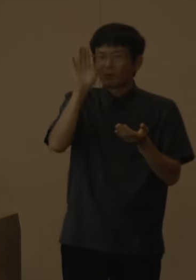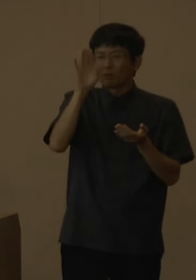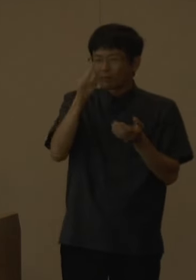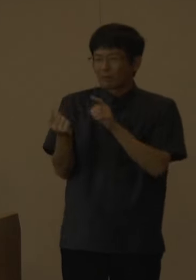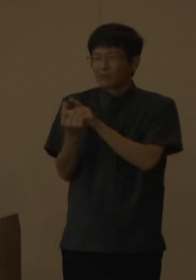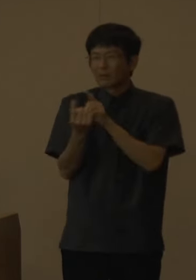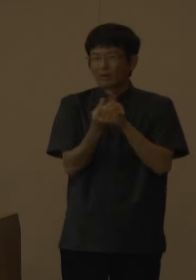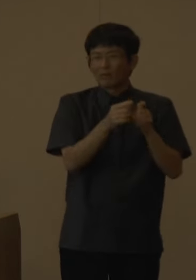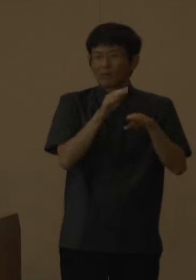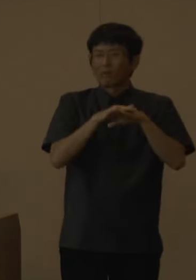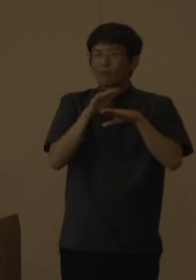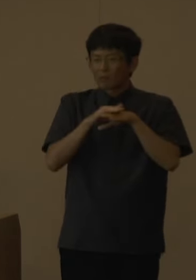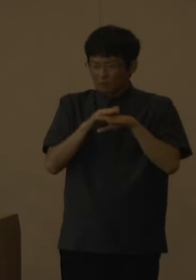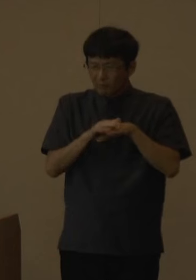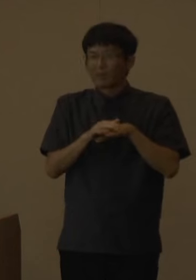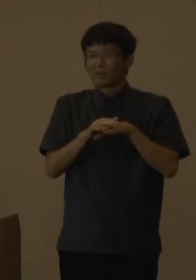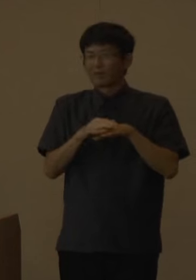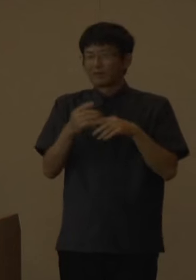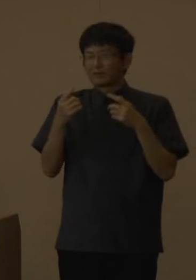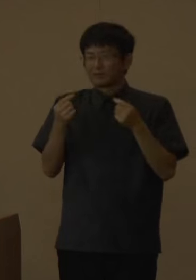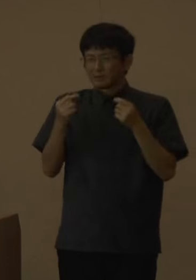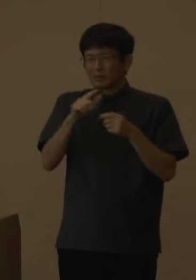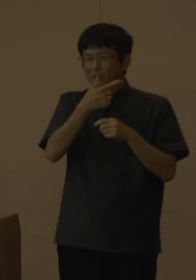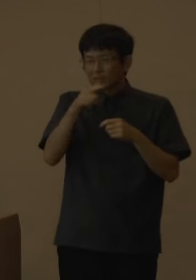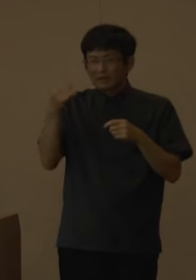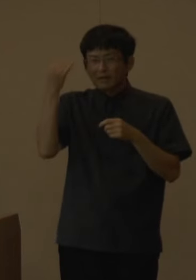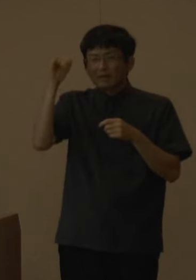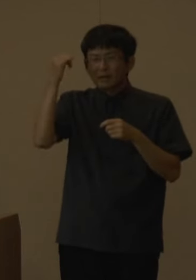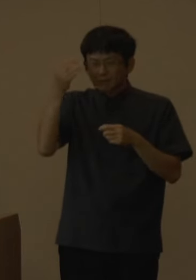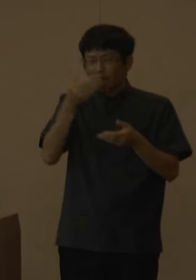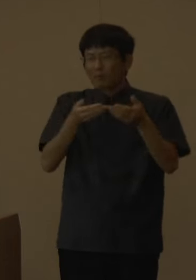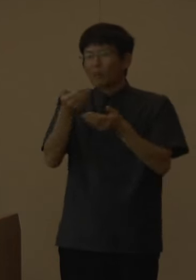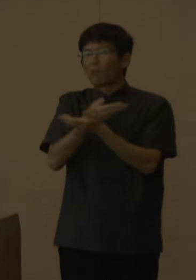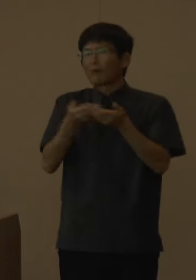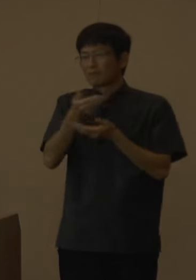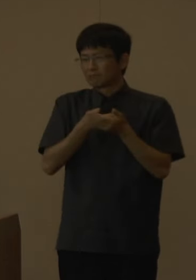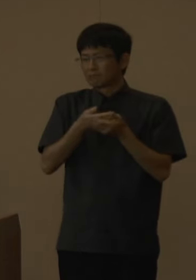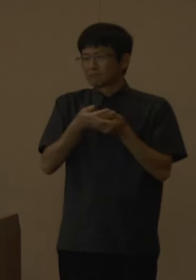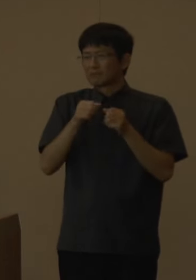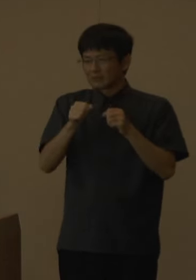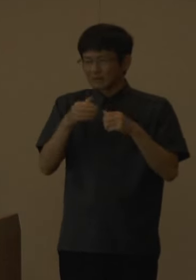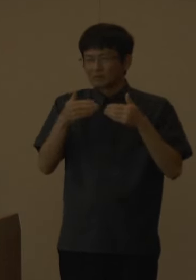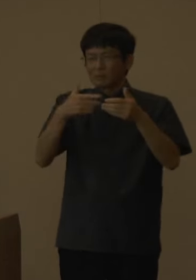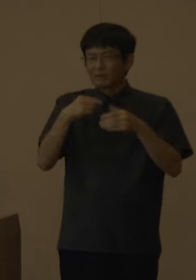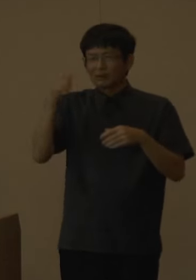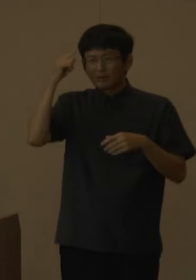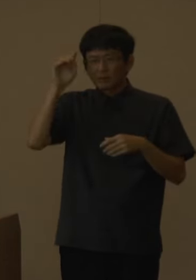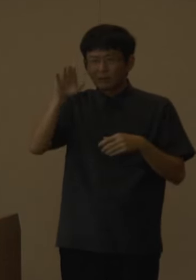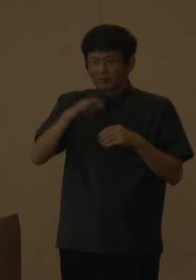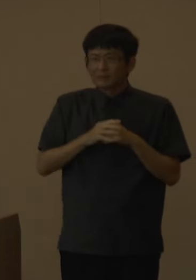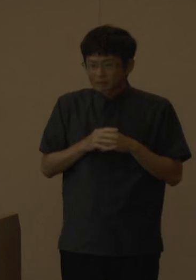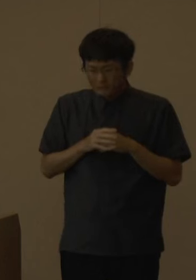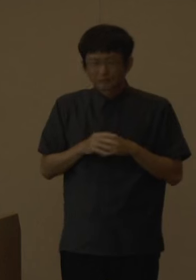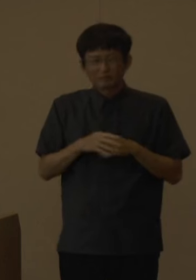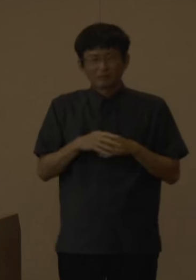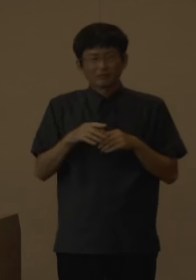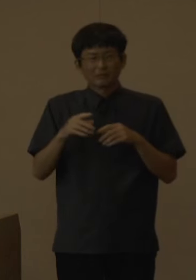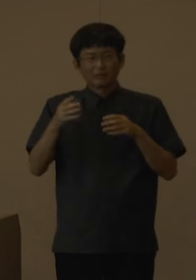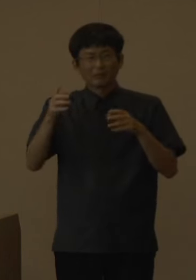についても移動することなくさまざまな意見を交換していきたいというように考えています。ありがとうございます。 は